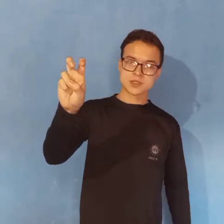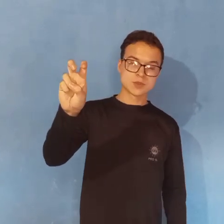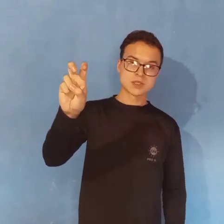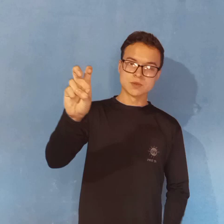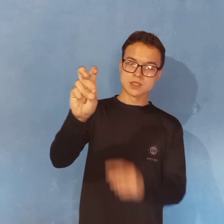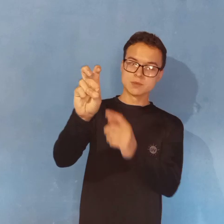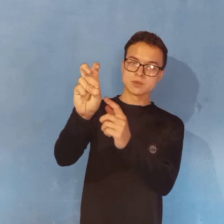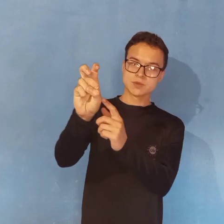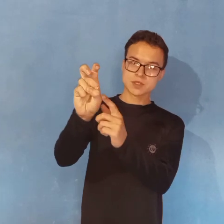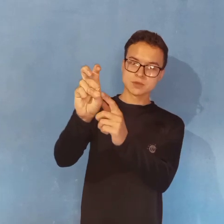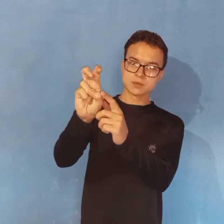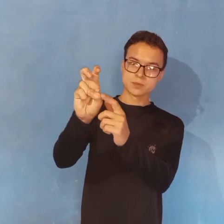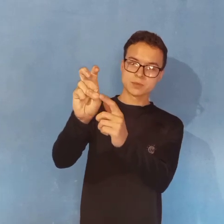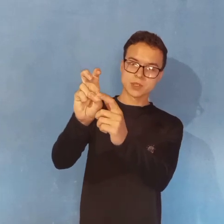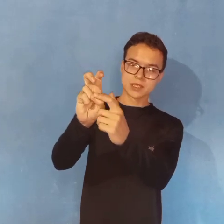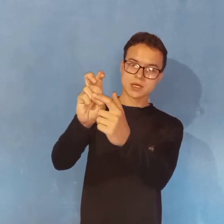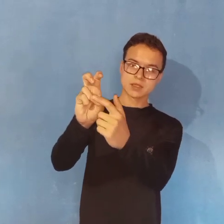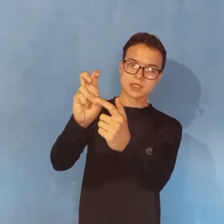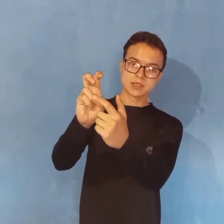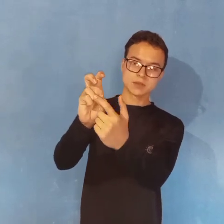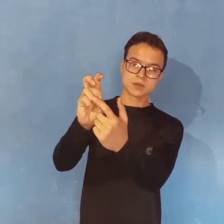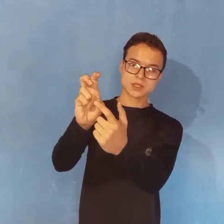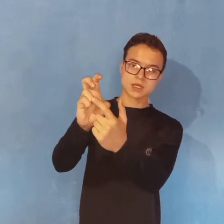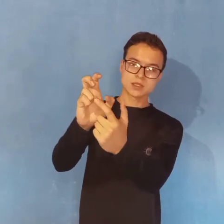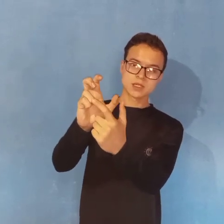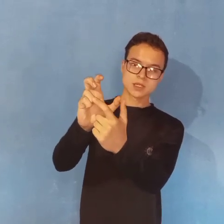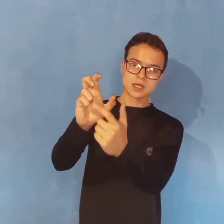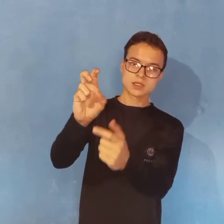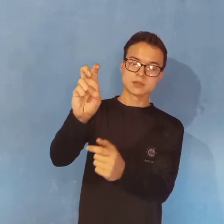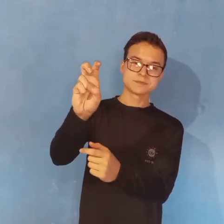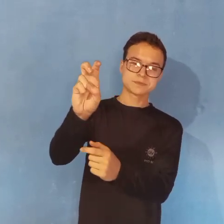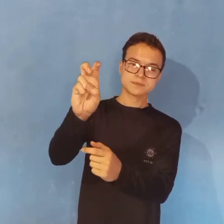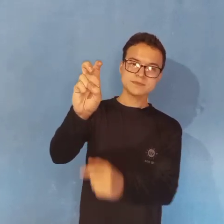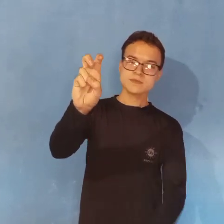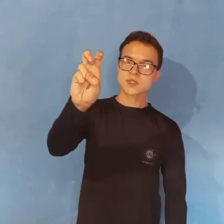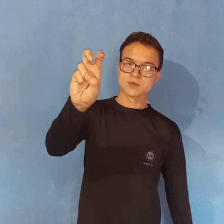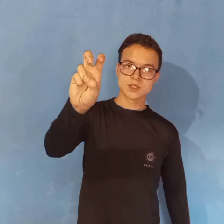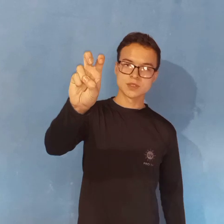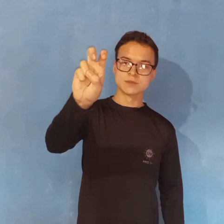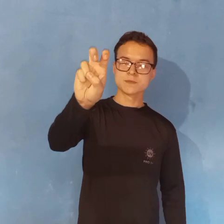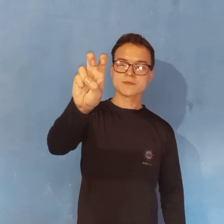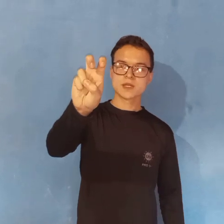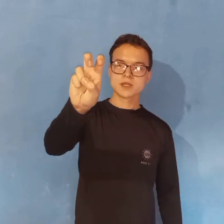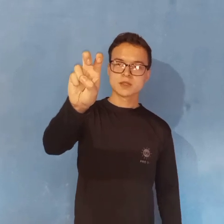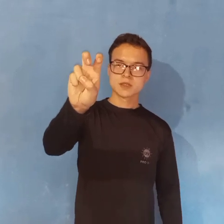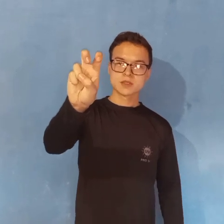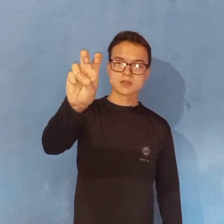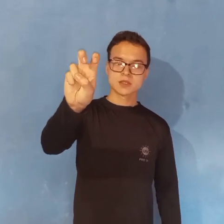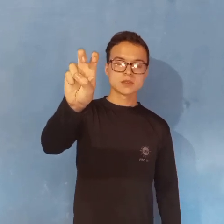2 dedos. Lembrando que o seu polegar ele tem que encostar aqui, no seu dedo.